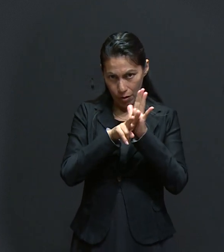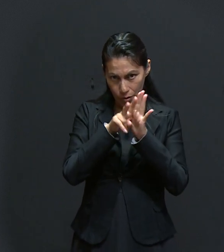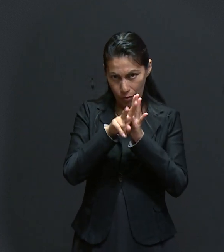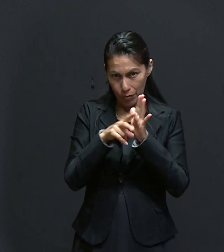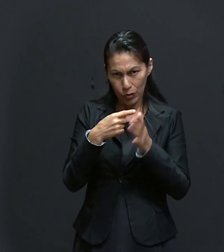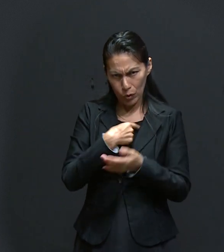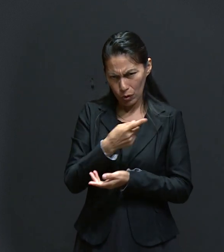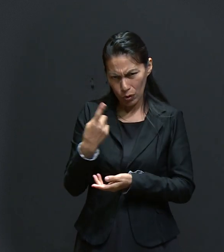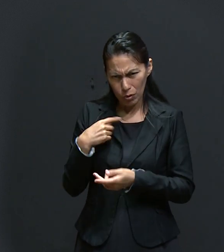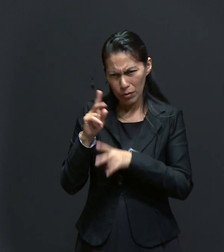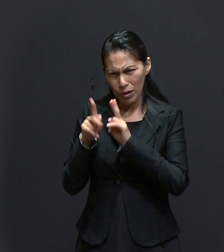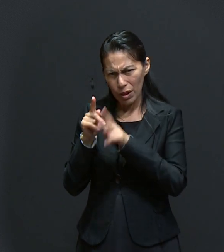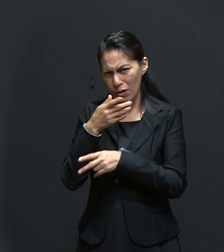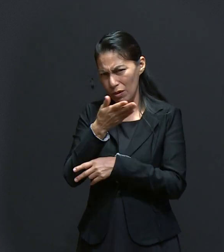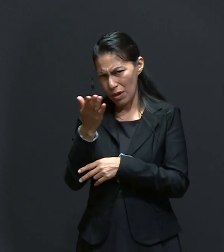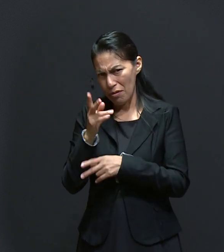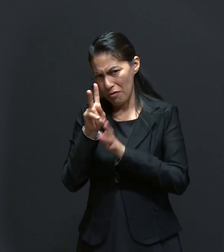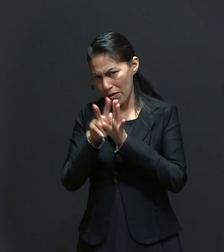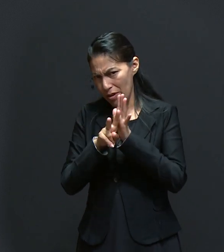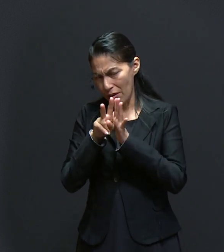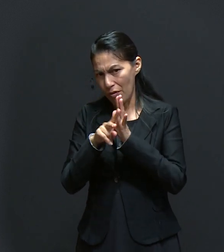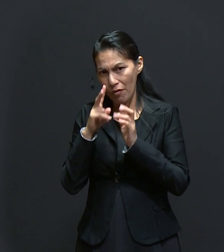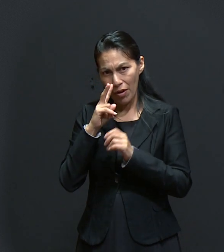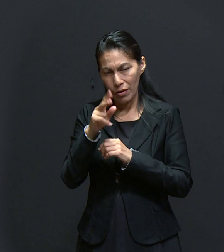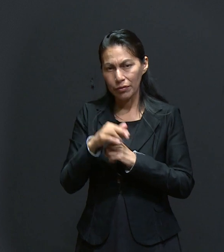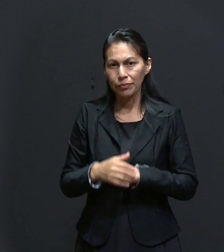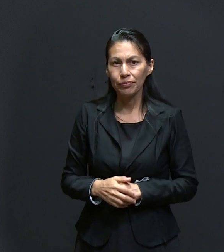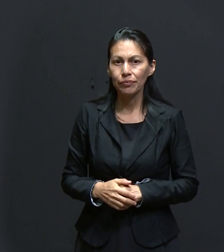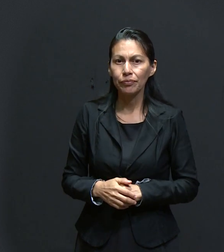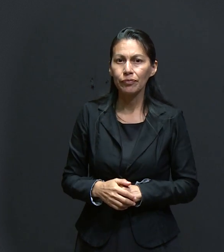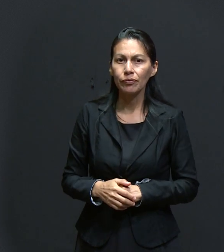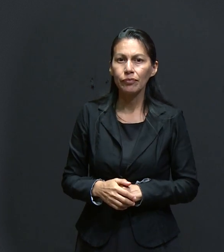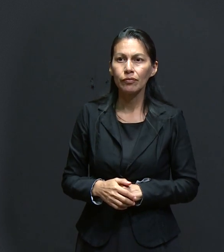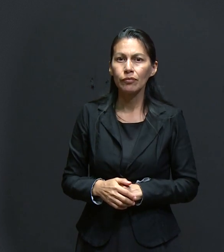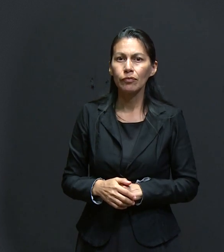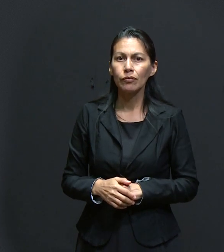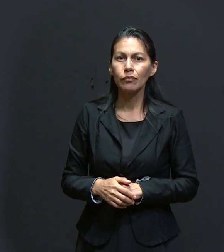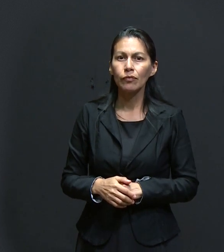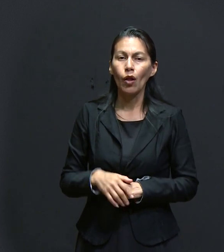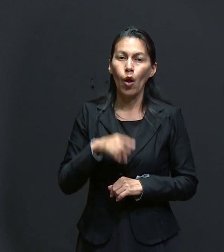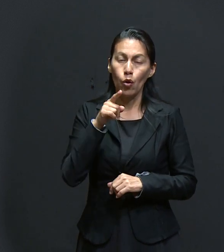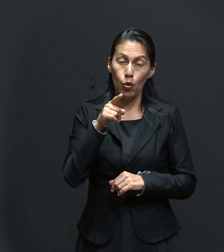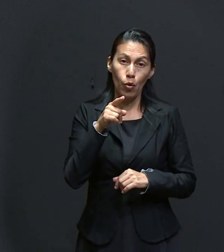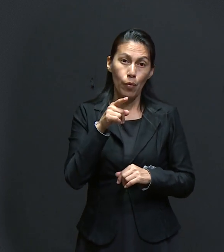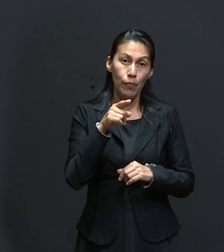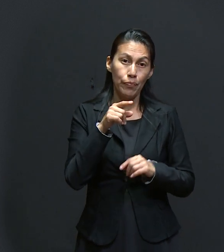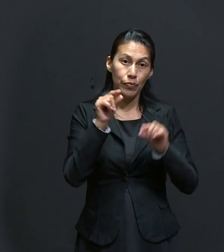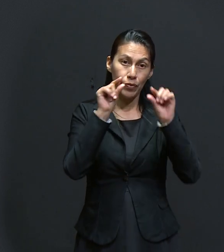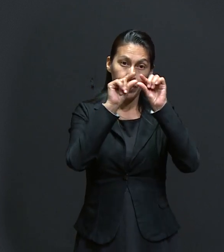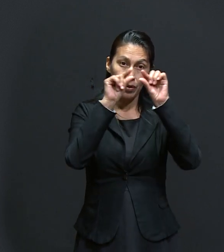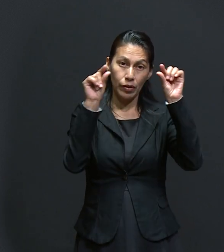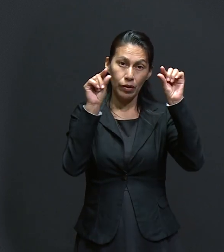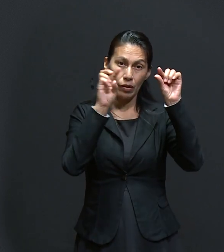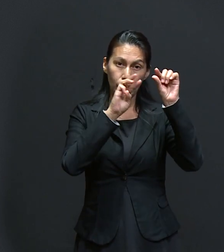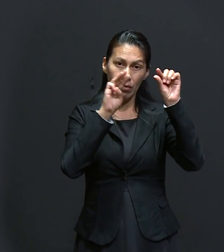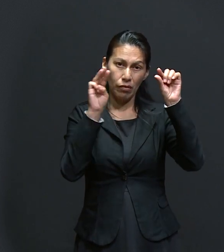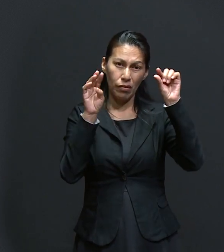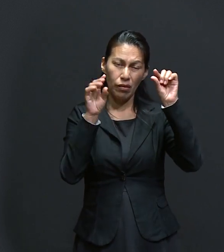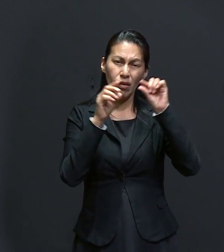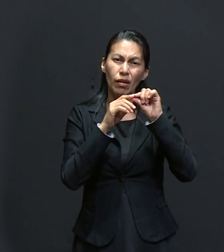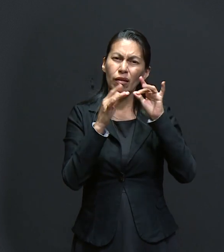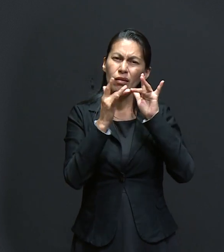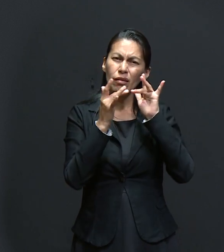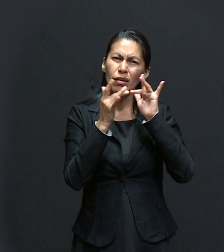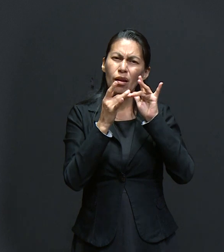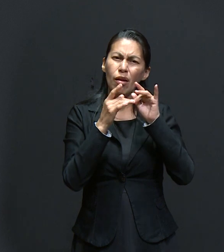vídeo donde mientras estamos hablando claro si exponen el buscador y suponen